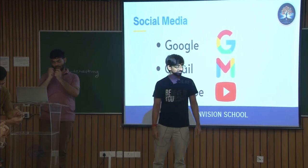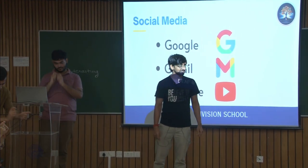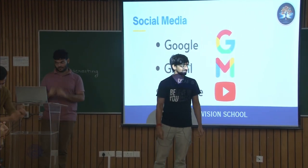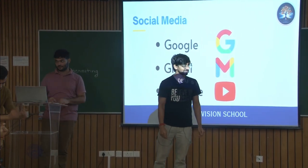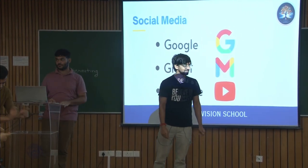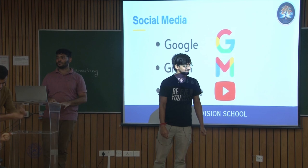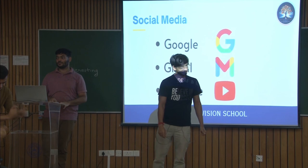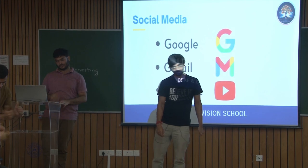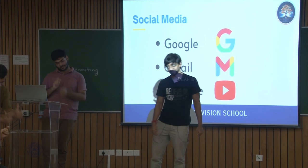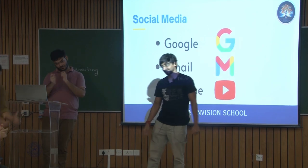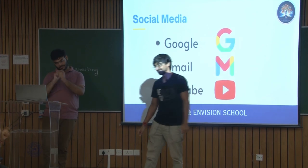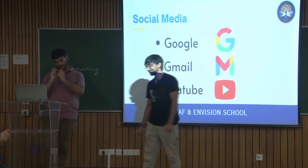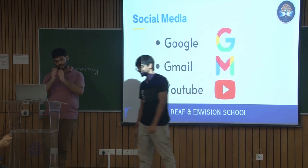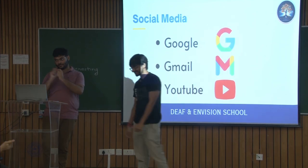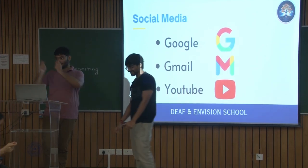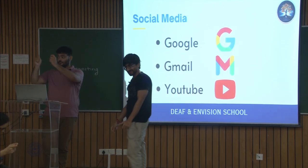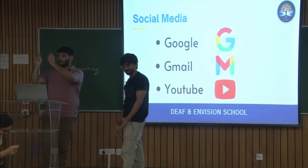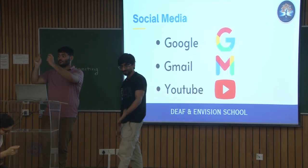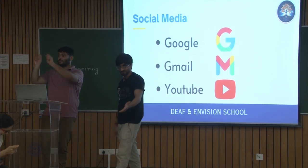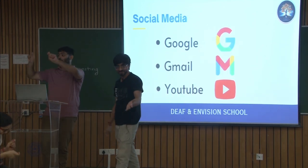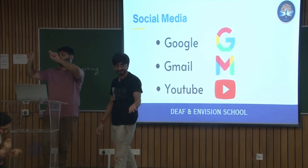क्लियर? ओके. एनीवन फॉर गूगल?